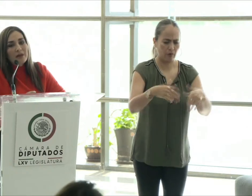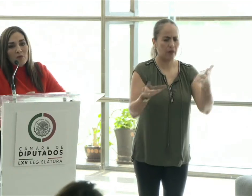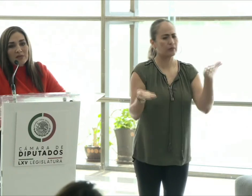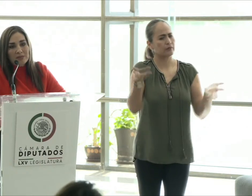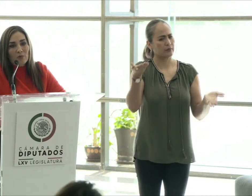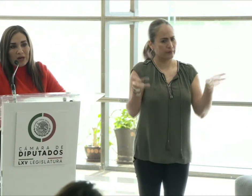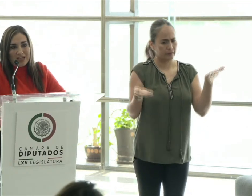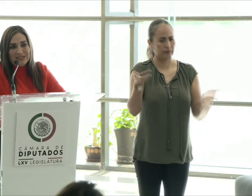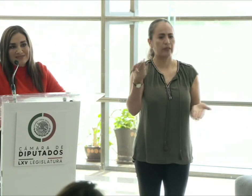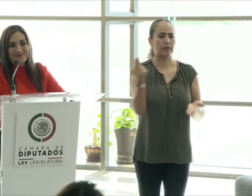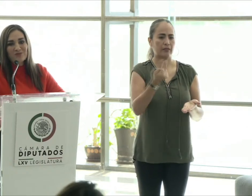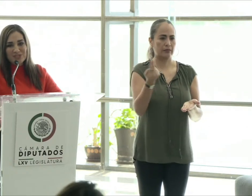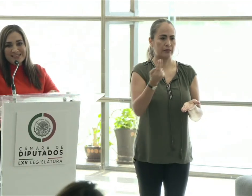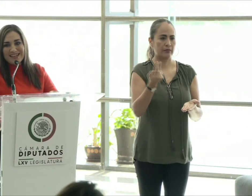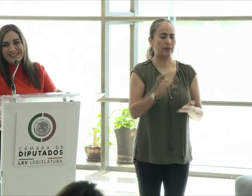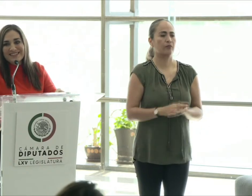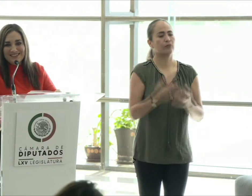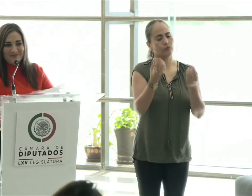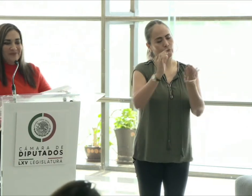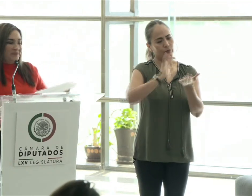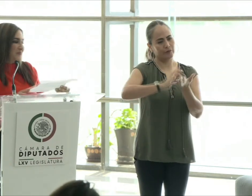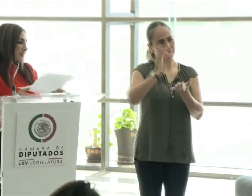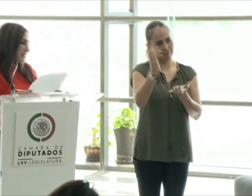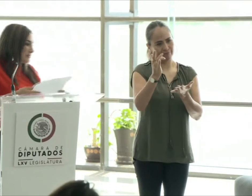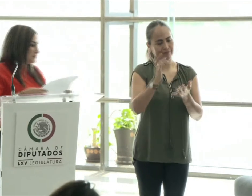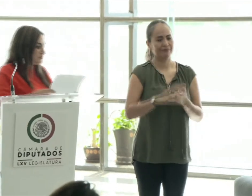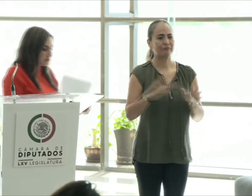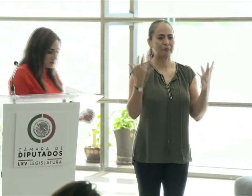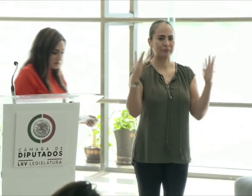entre hombres y mujeres Muchas gracias